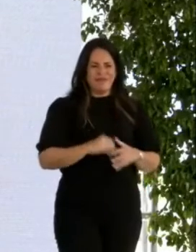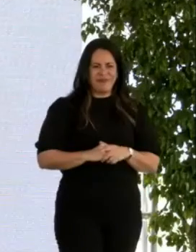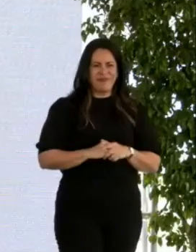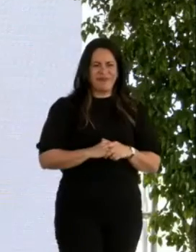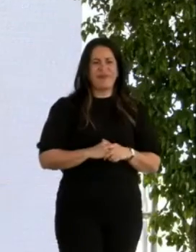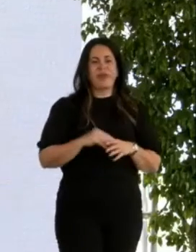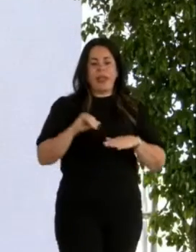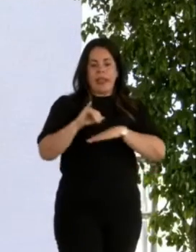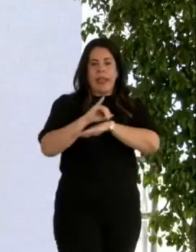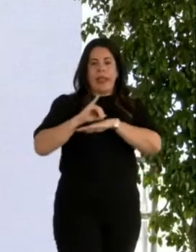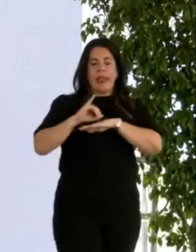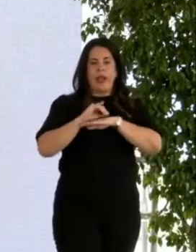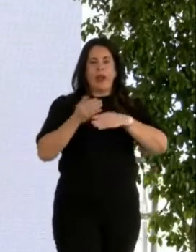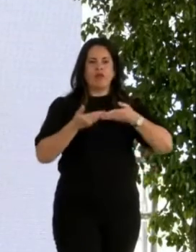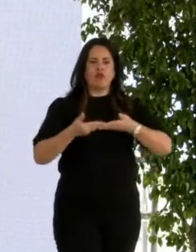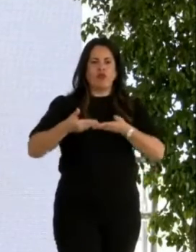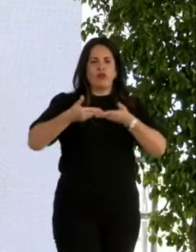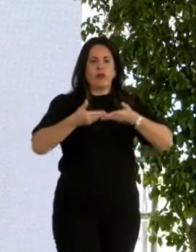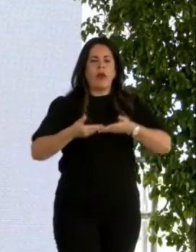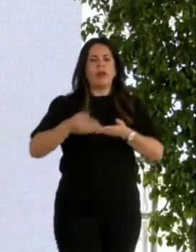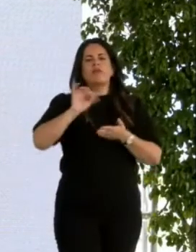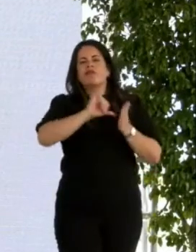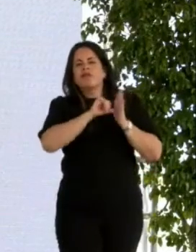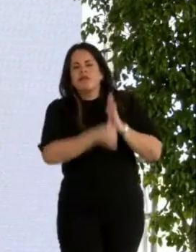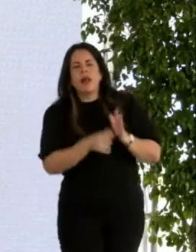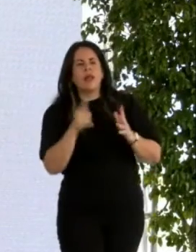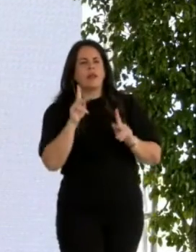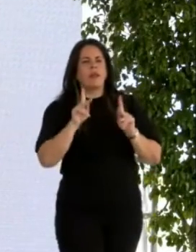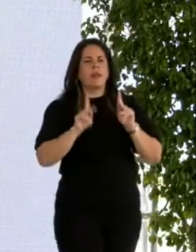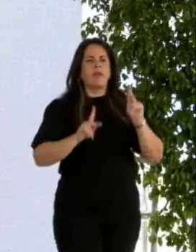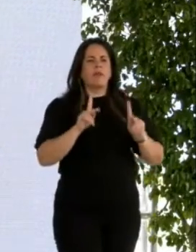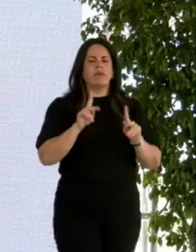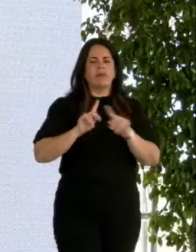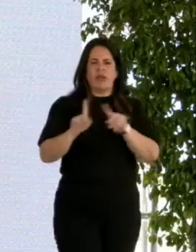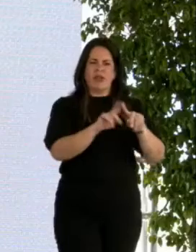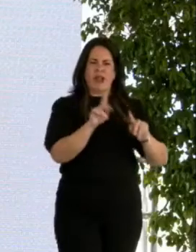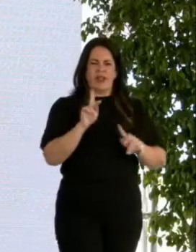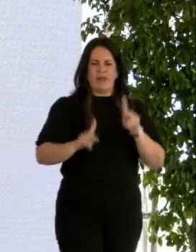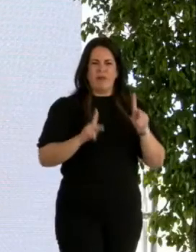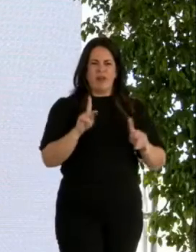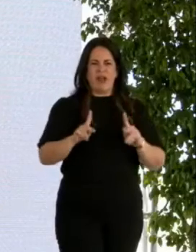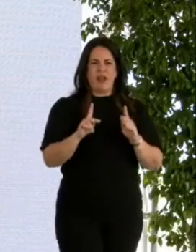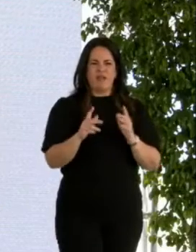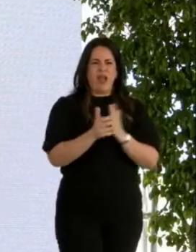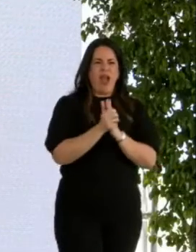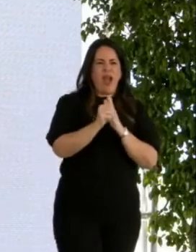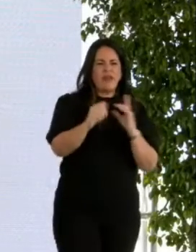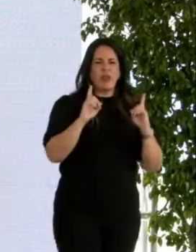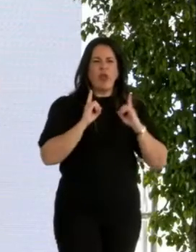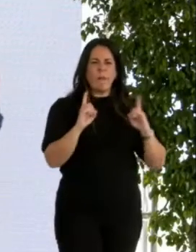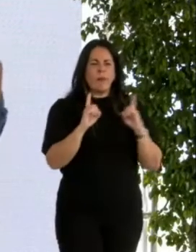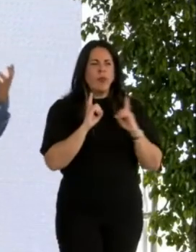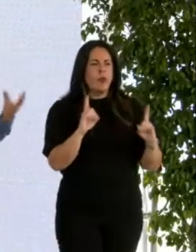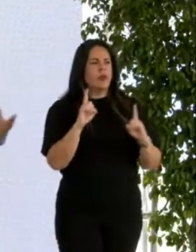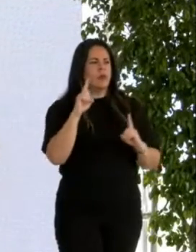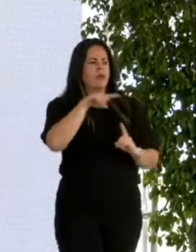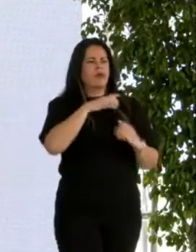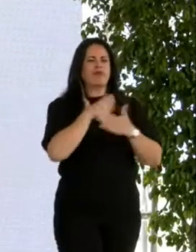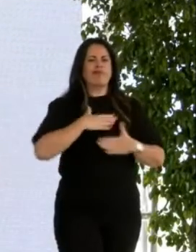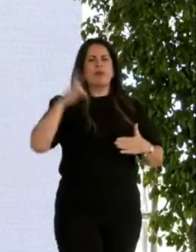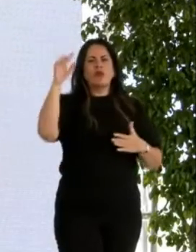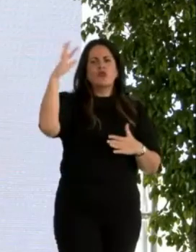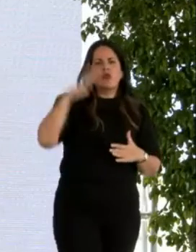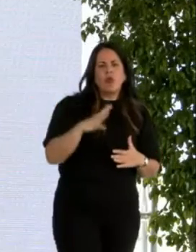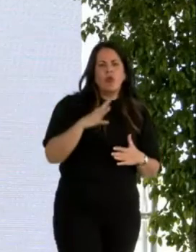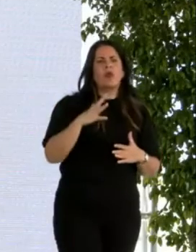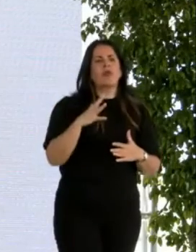las Islas Flotantes básicamente se destacarán atletas que disfrutan de deporte bajo el sol y la arena. Vamos a